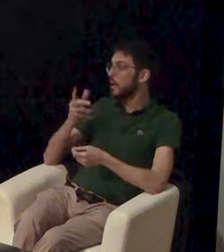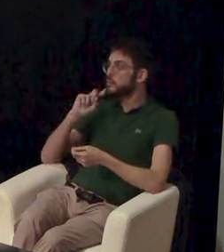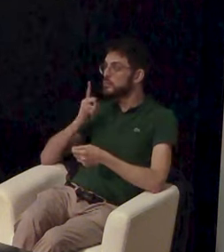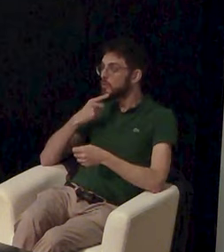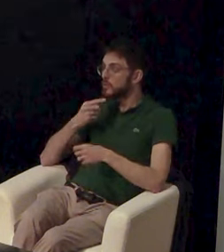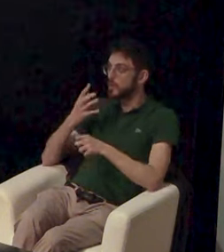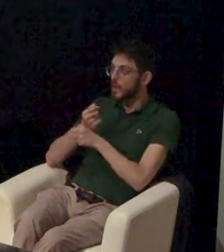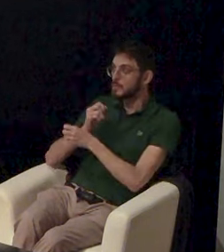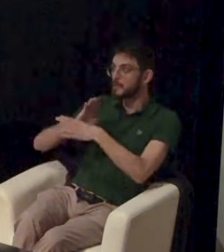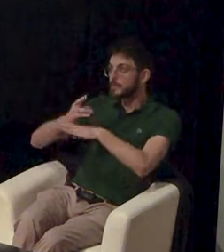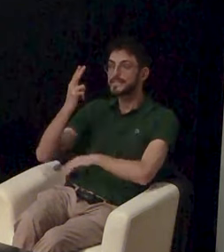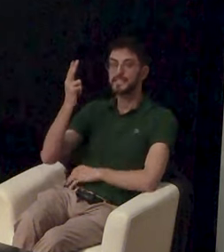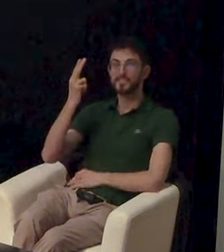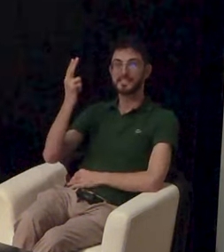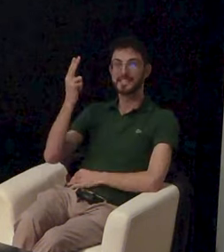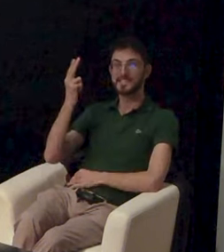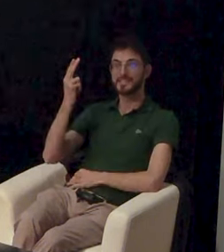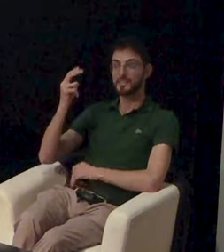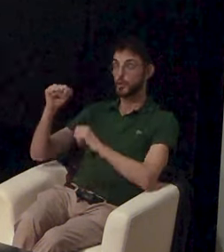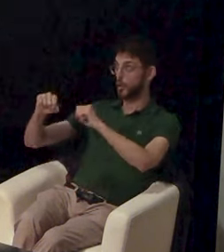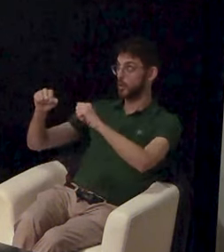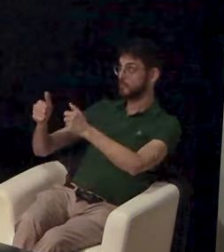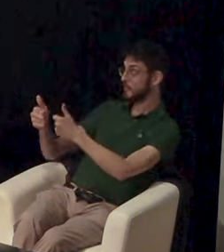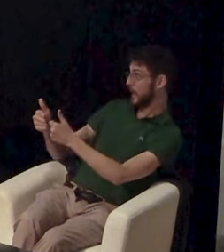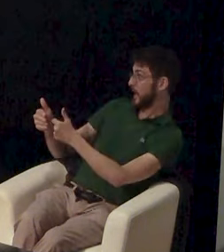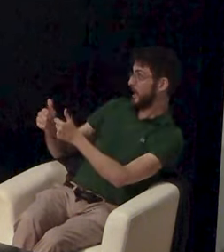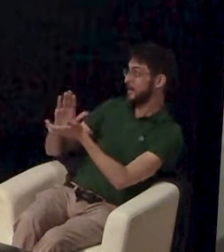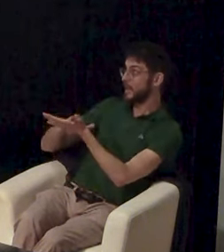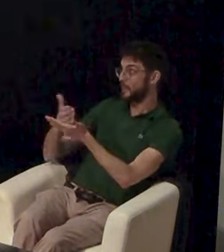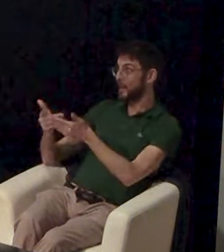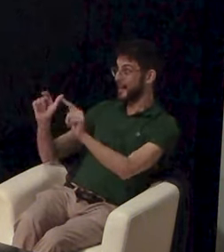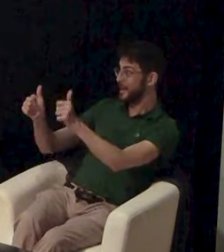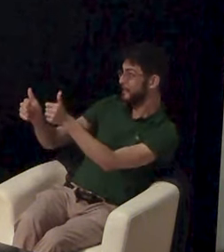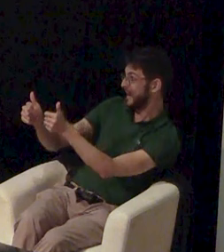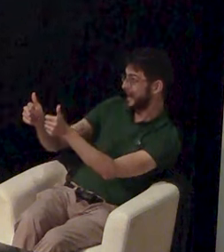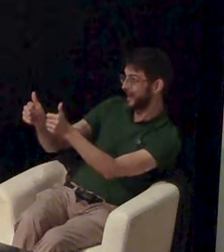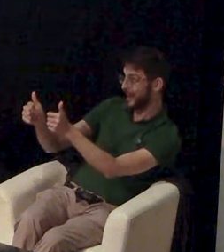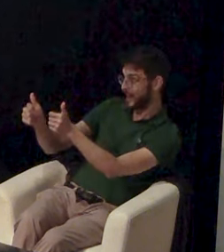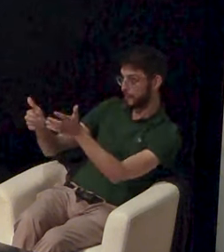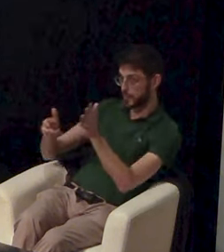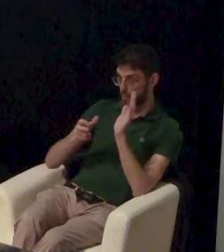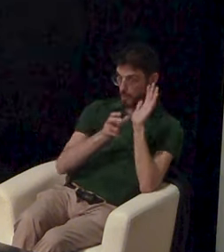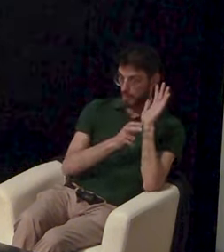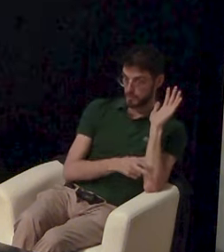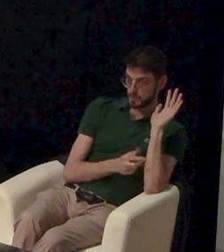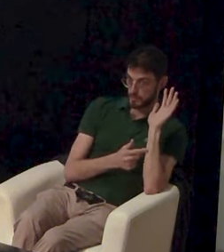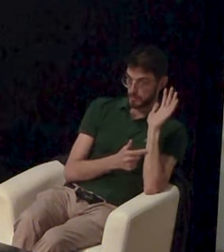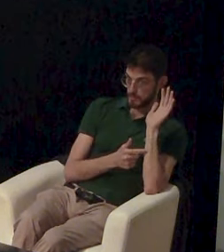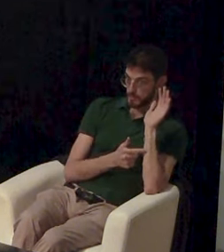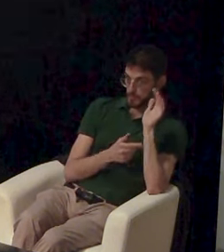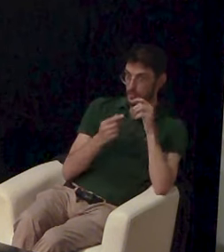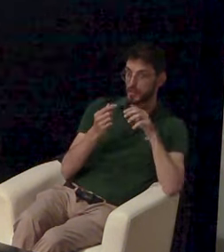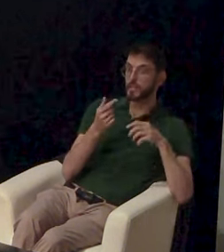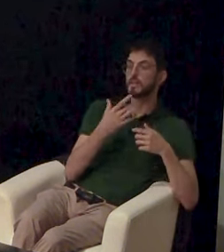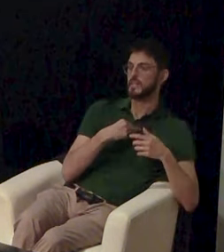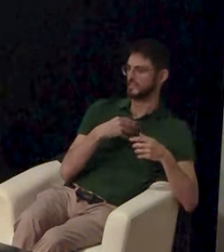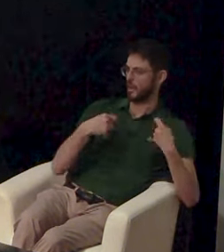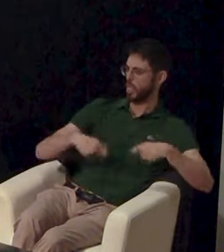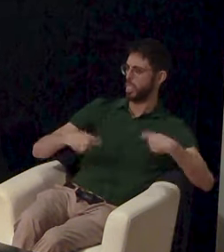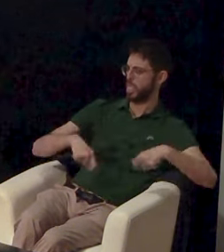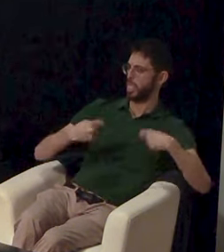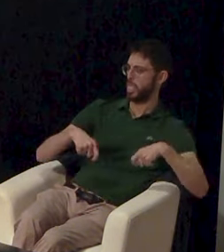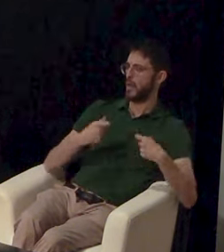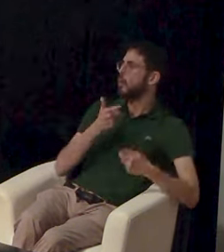interdite pendant 100 ans. Les personnes sourdes rentrent enfin à l'université. Génial, il y a des interprètes, super, mais où